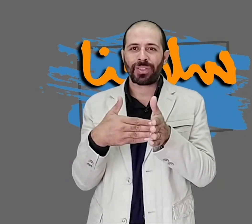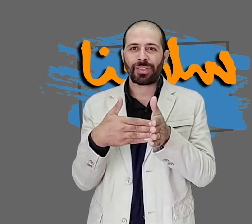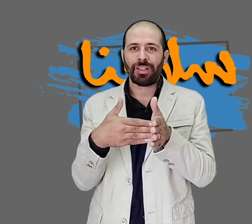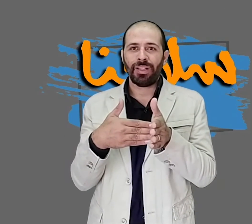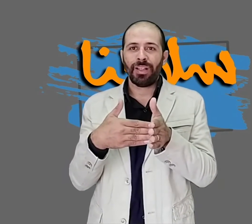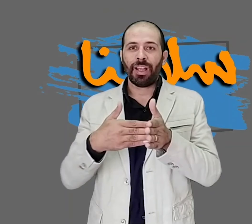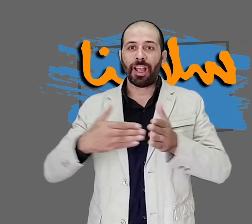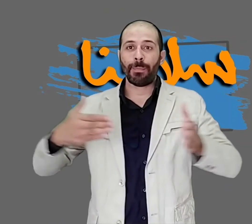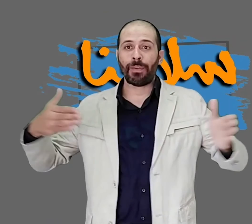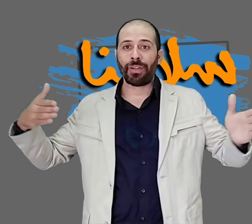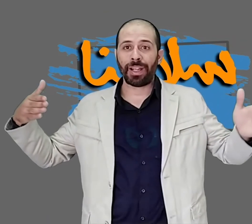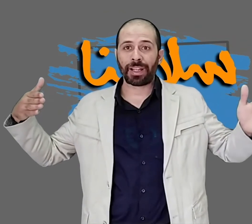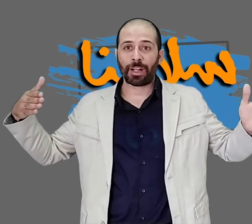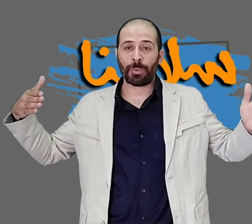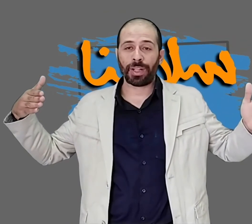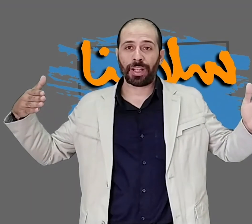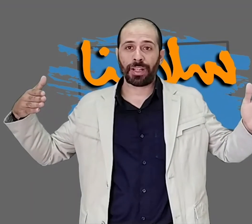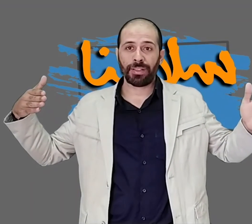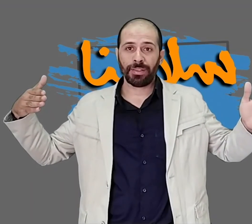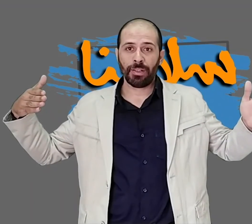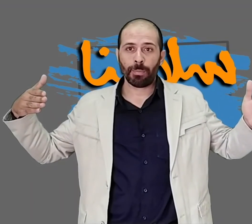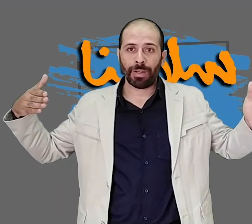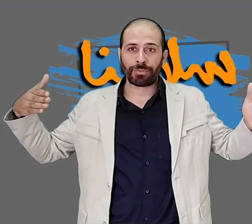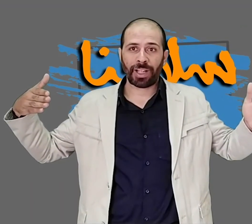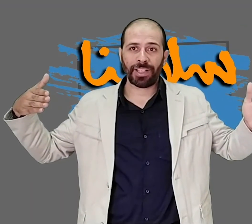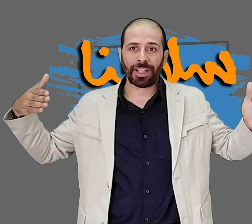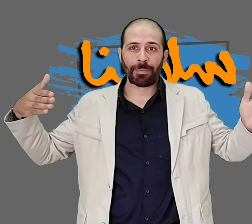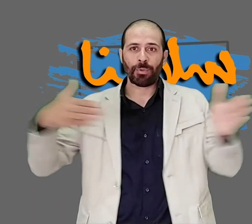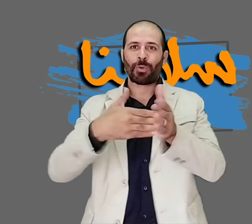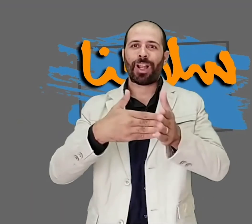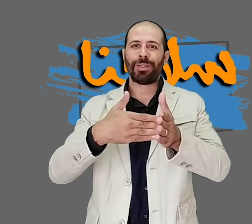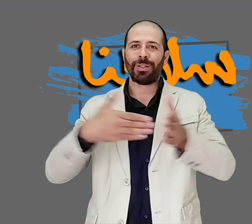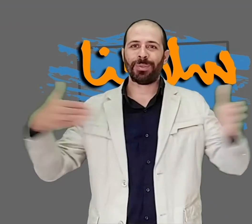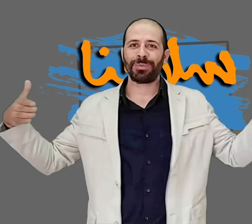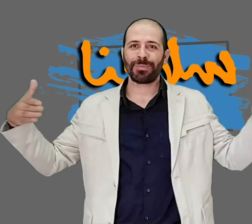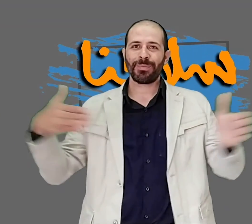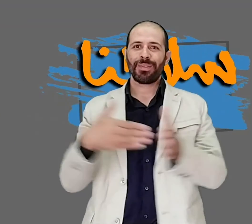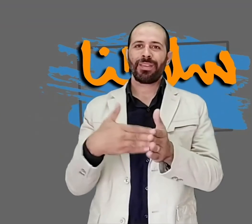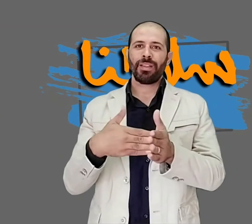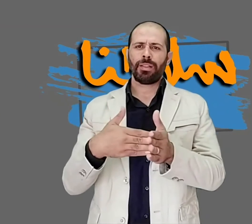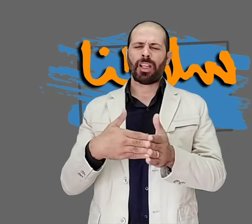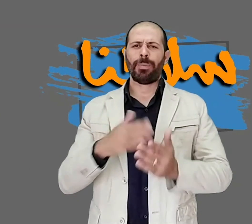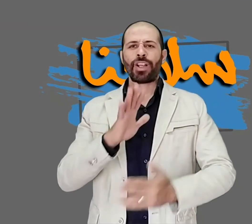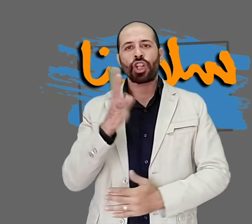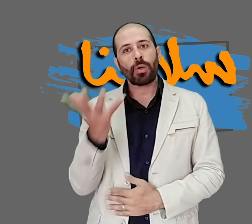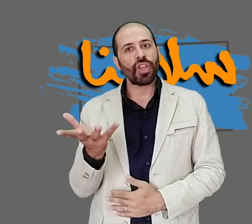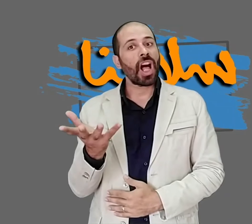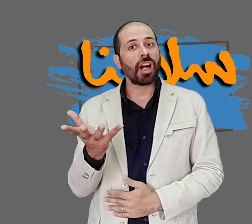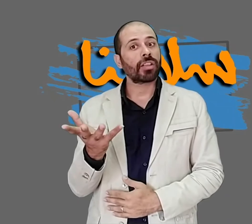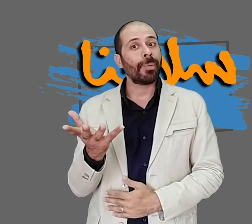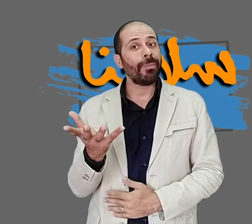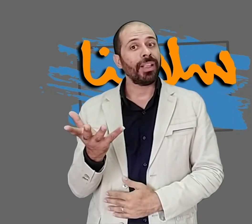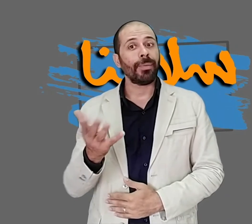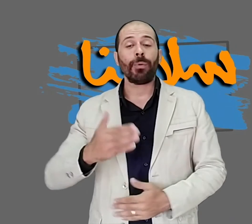بسيطة. أما في الآخر أو النهاية بفتح ده جامد وأروح أعمل كده. طيب عشان أوضحها أكتر بعمل إيه؟